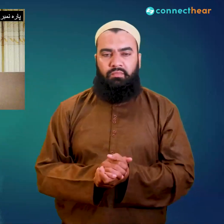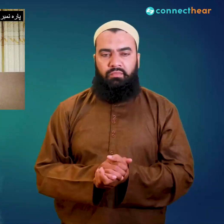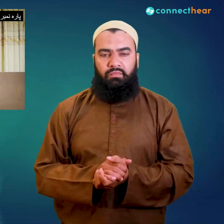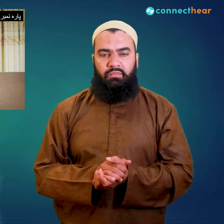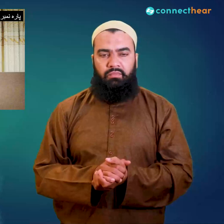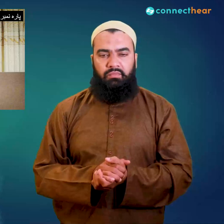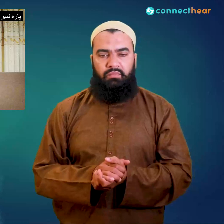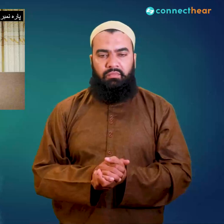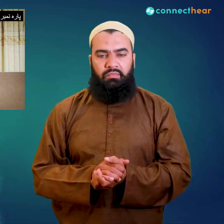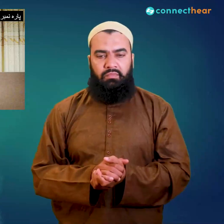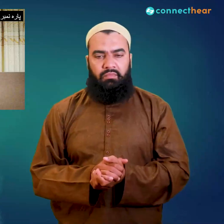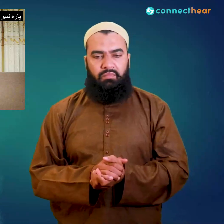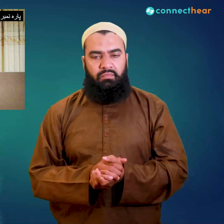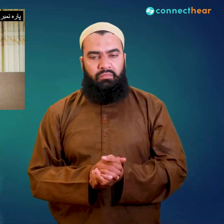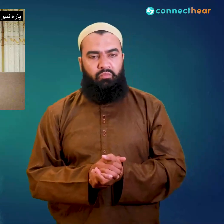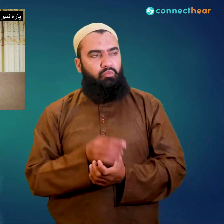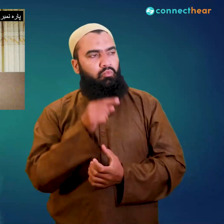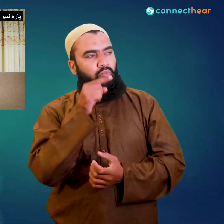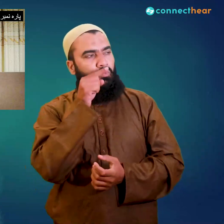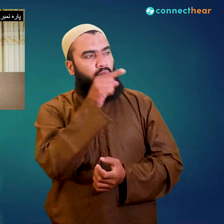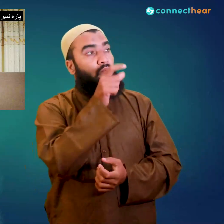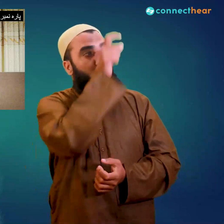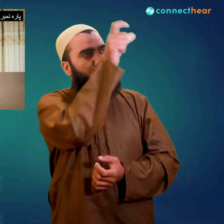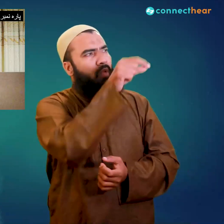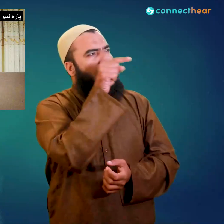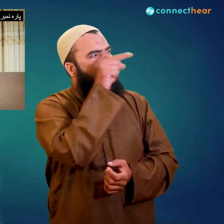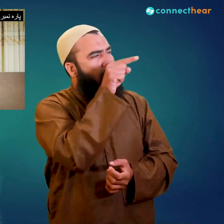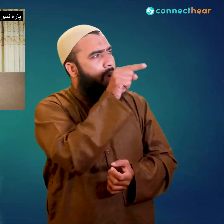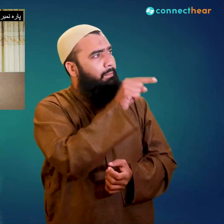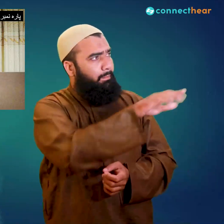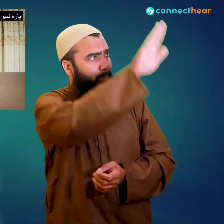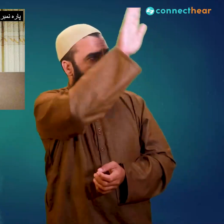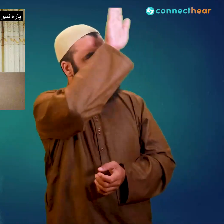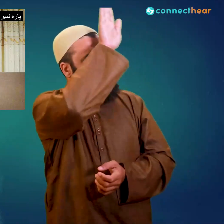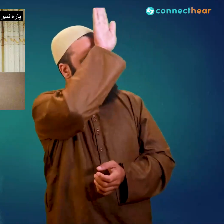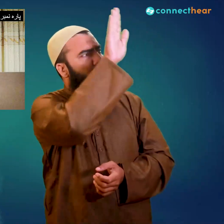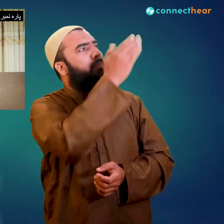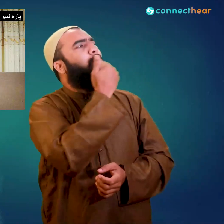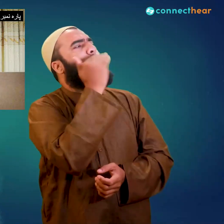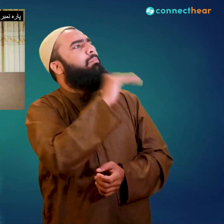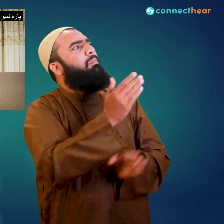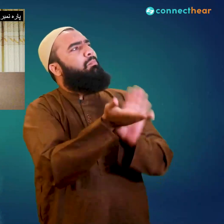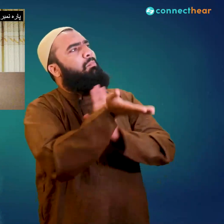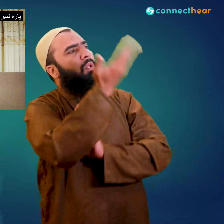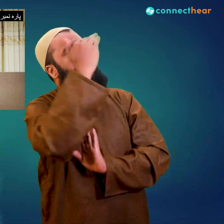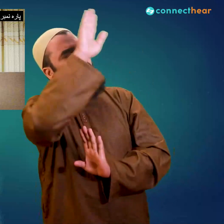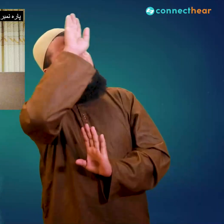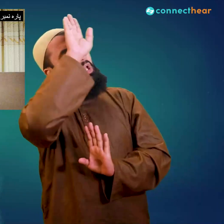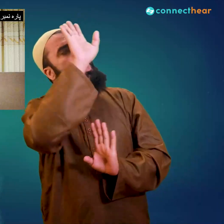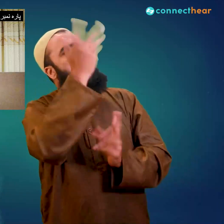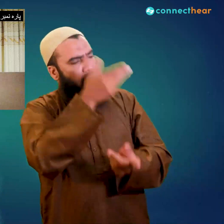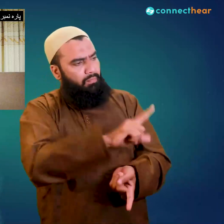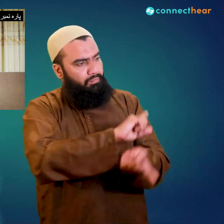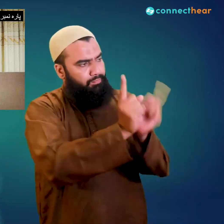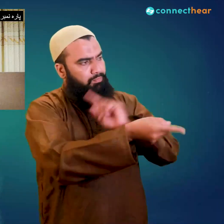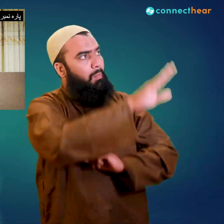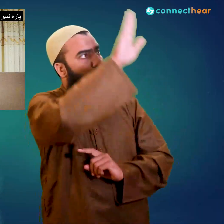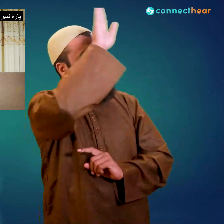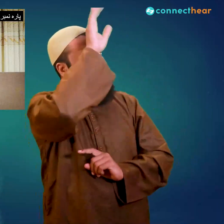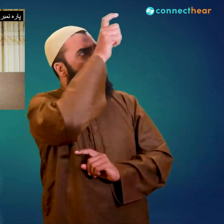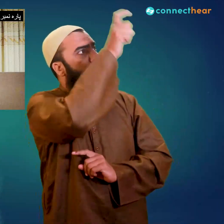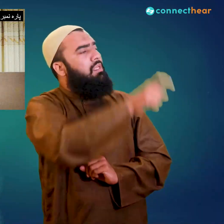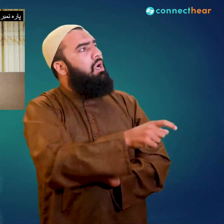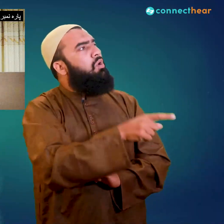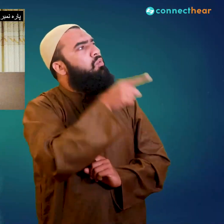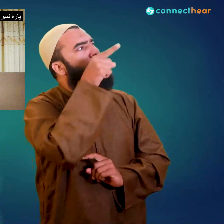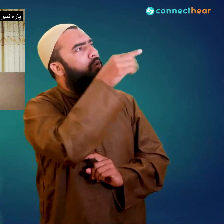یوسف، کہیں ایسا تو نہیں کہ آپ ہی یوسف ہیں؟ حالانکہ اس سے پہلے یوسف علیہ السلام کی بات سے